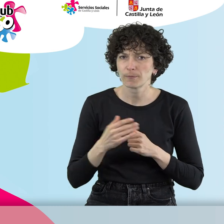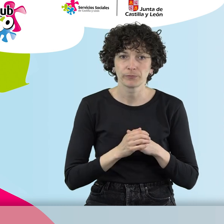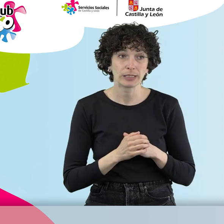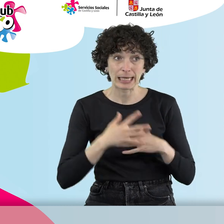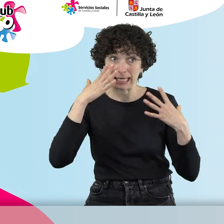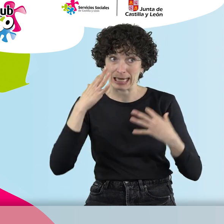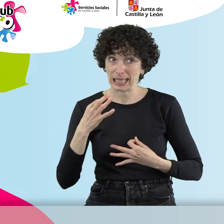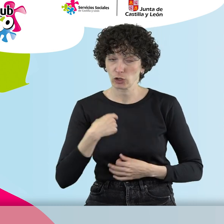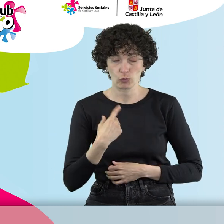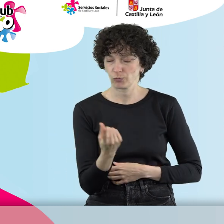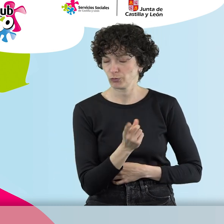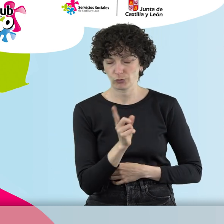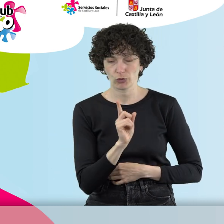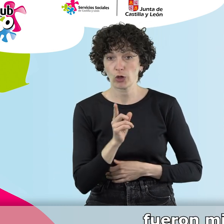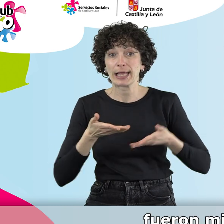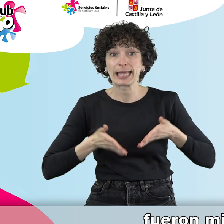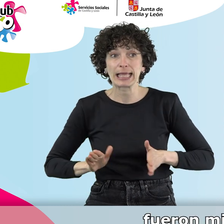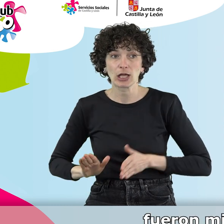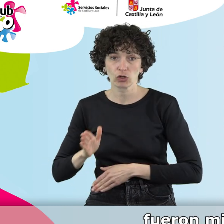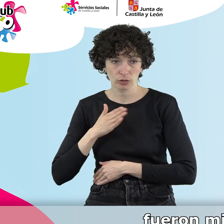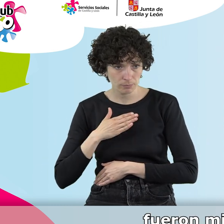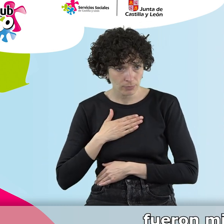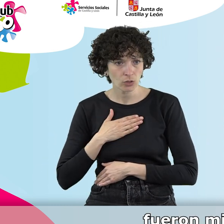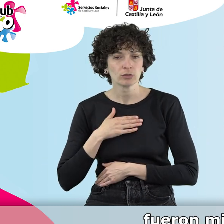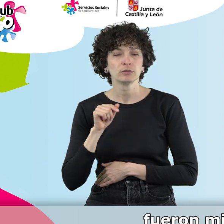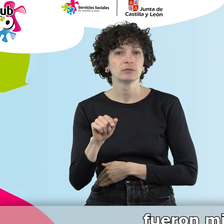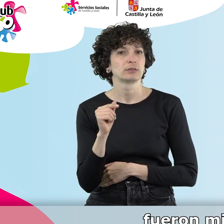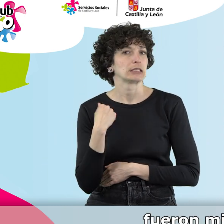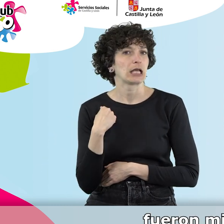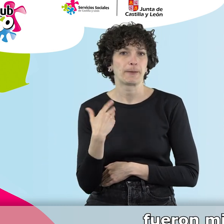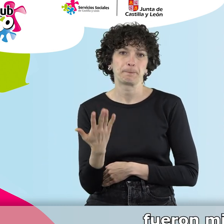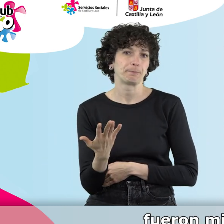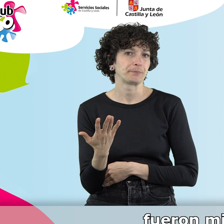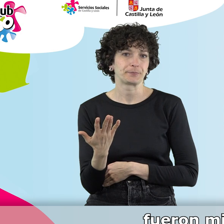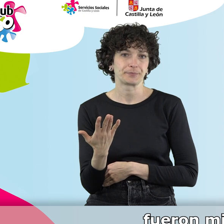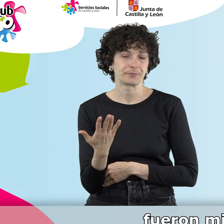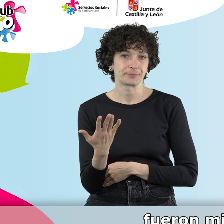realmente no lo hice. Fueron mis hijos los que me trajeron ya